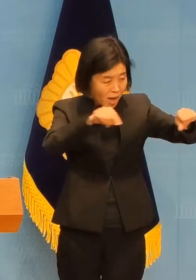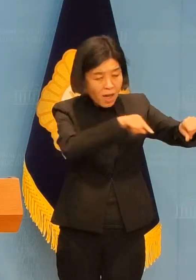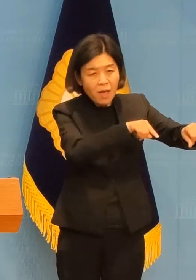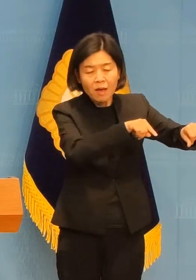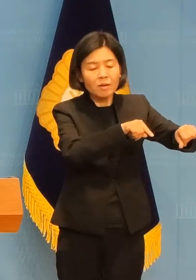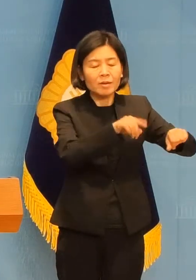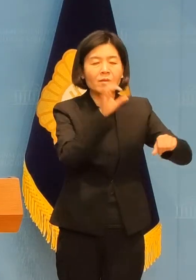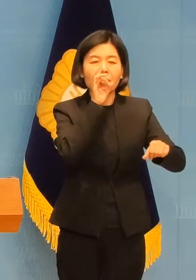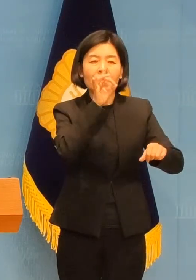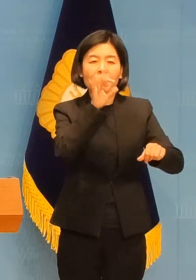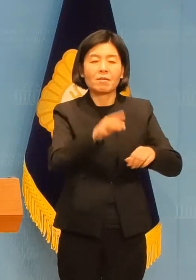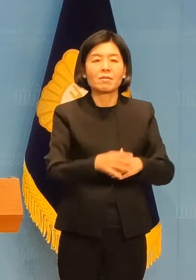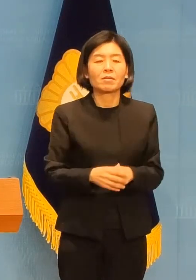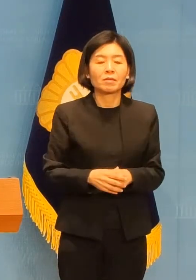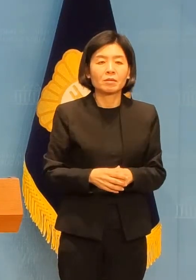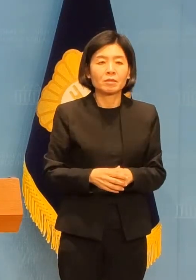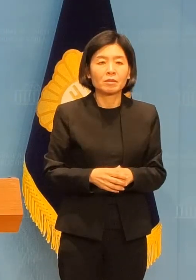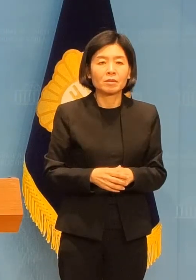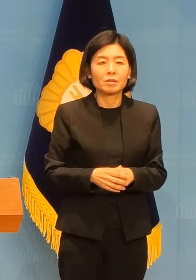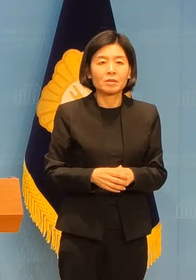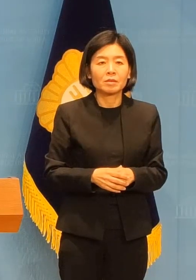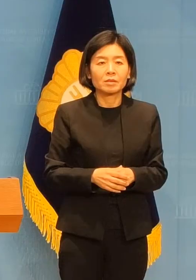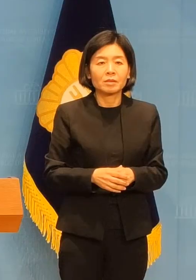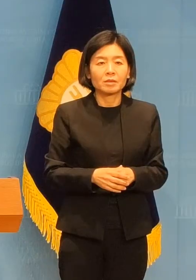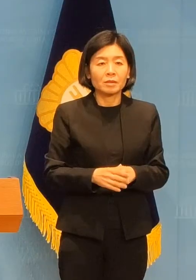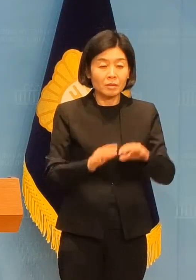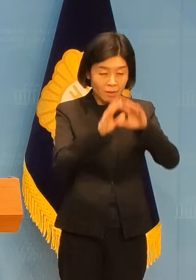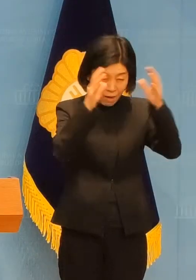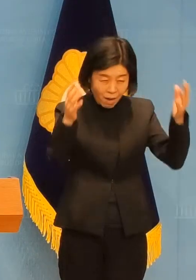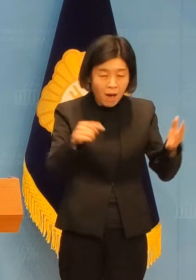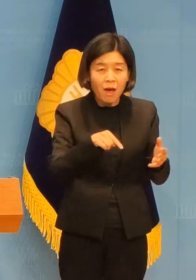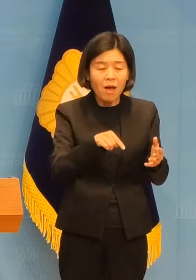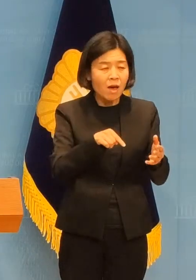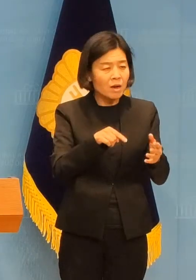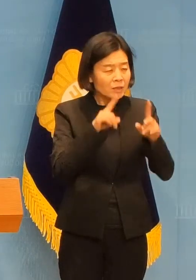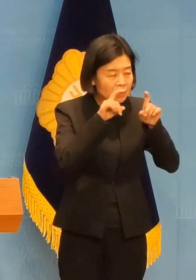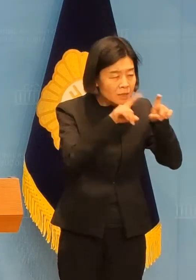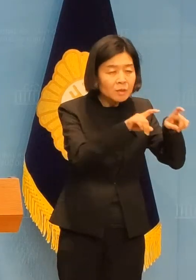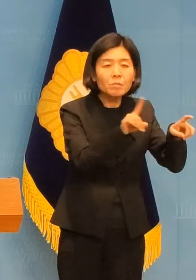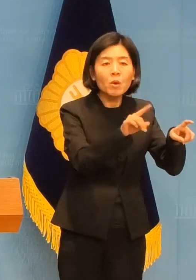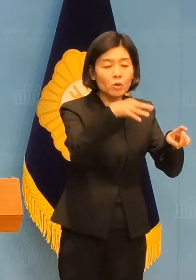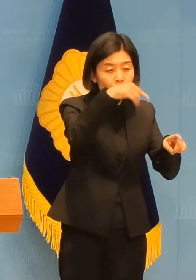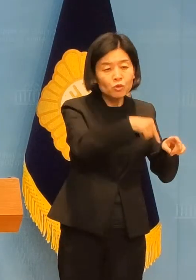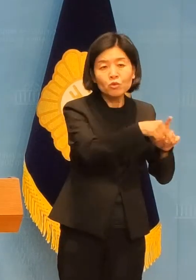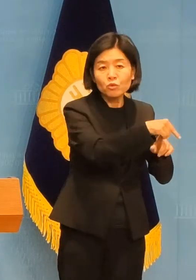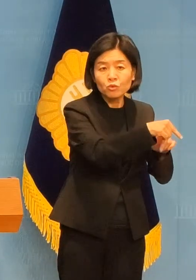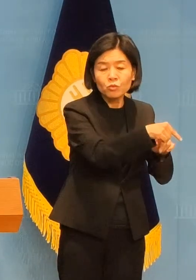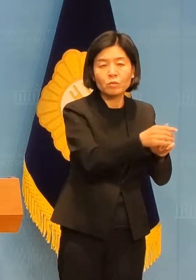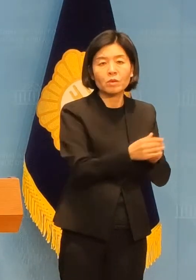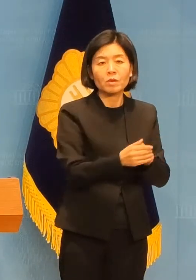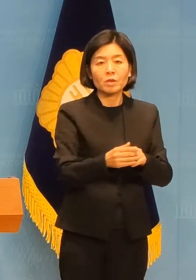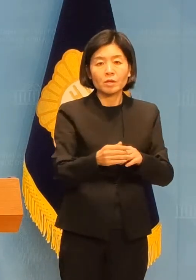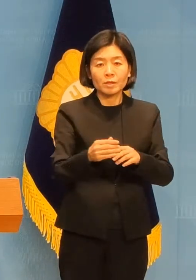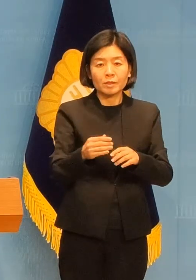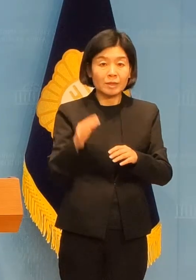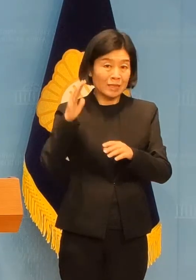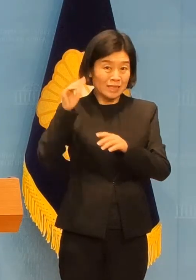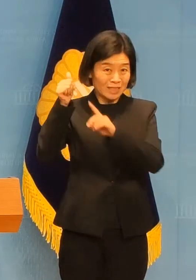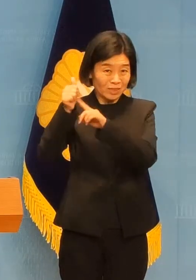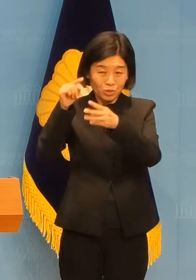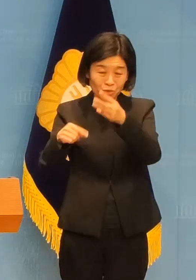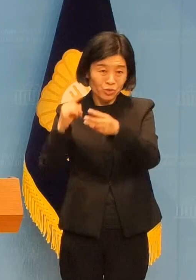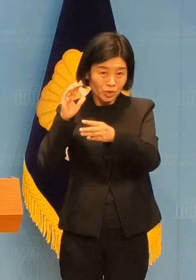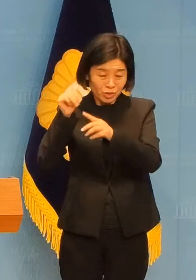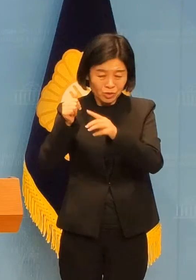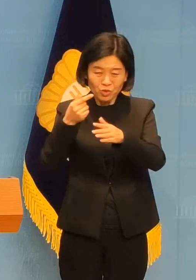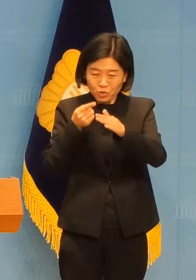수 없습니다. 당시 모든 정황은 추 전 원내대표가 계엄 해제를 방해했음을 명확히